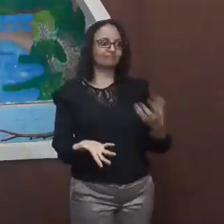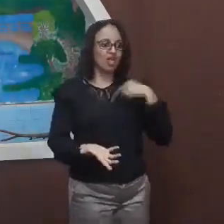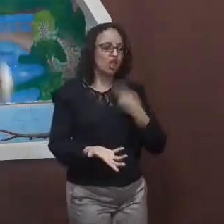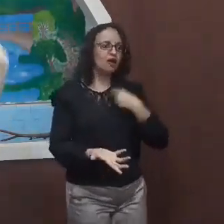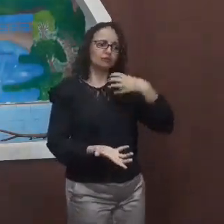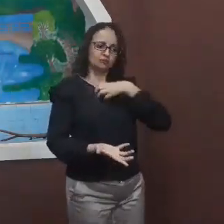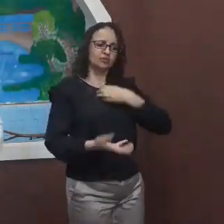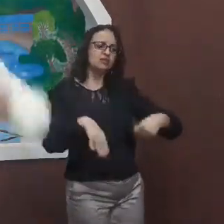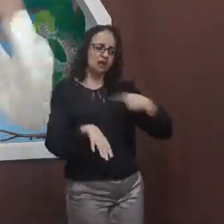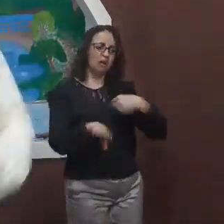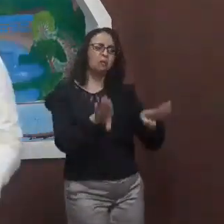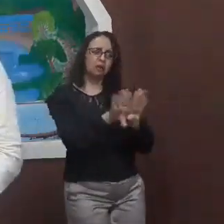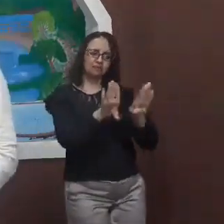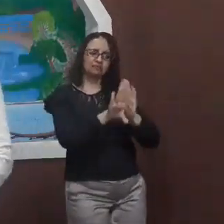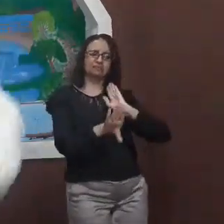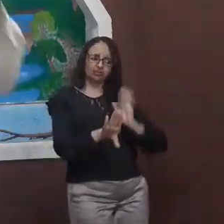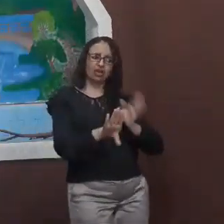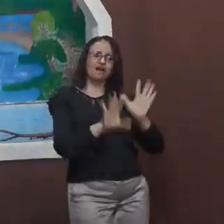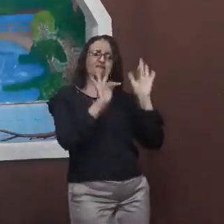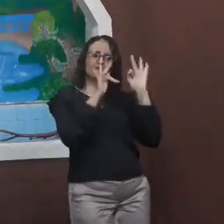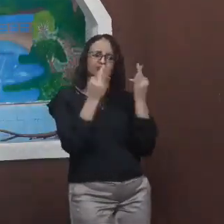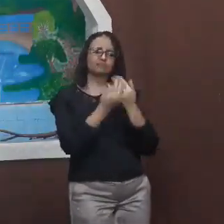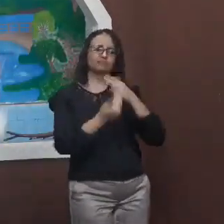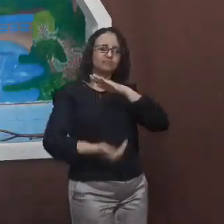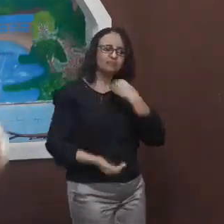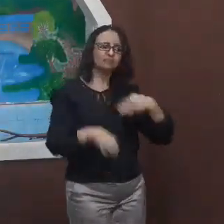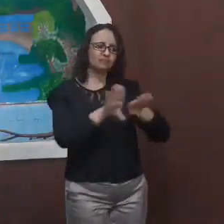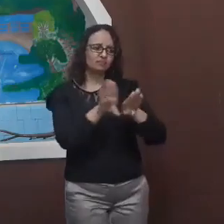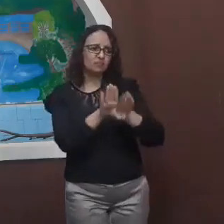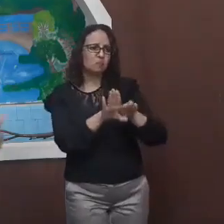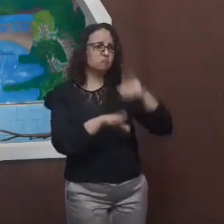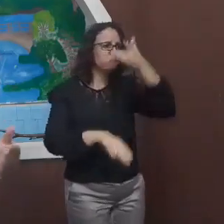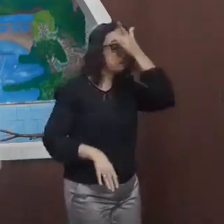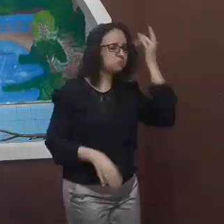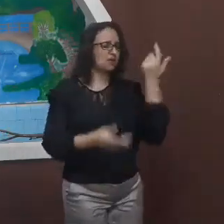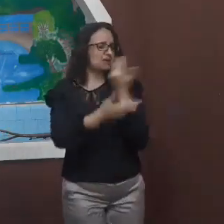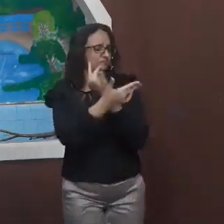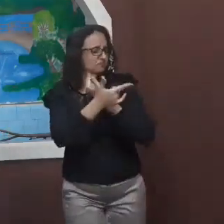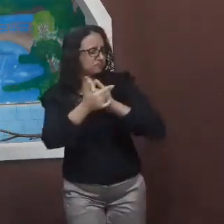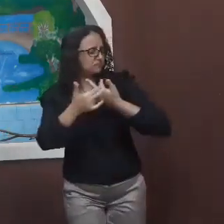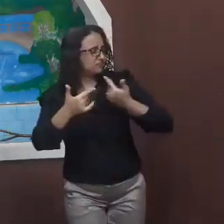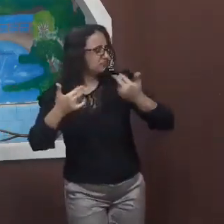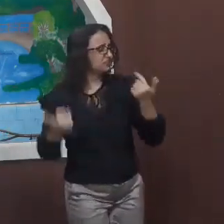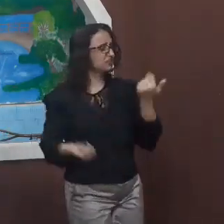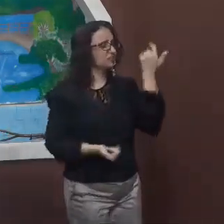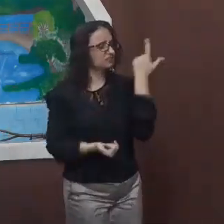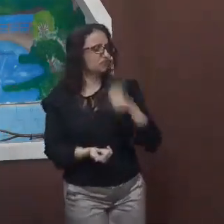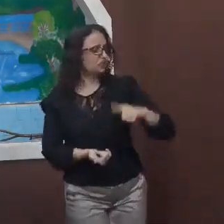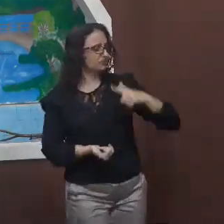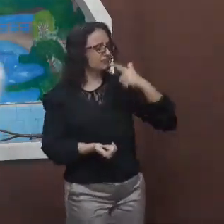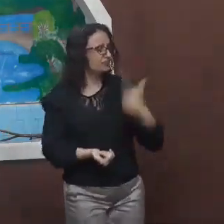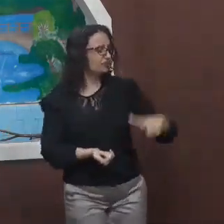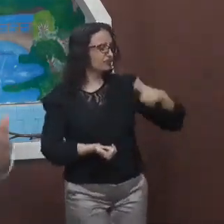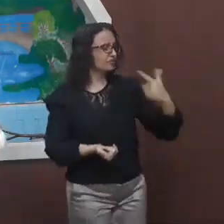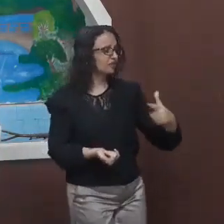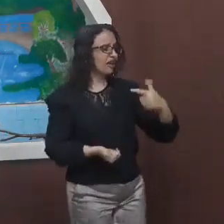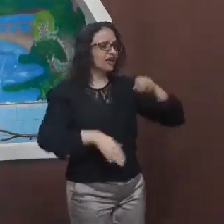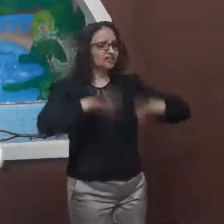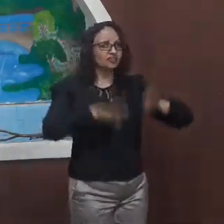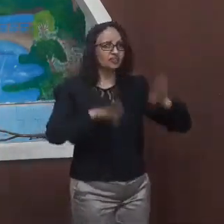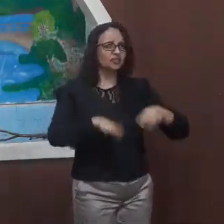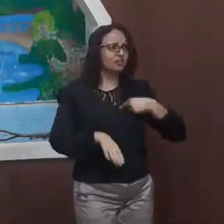na pele, prova disso, quantas e quantas vezes pessoas que nunca nem pisaram aqui, que às vezes eu não tenho nem